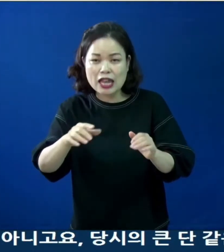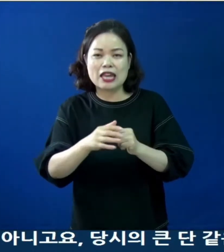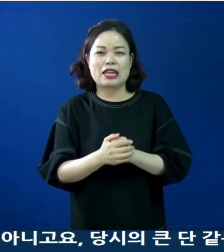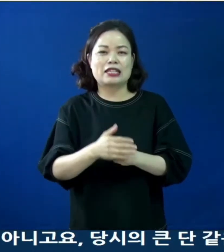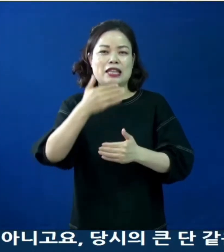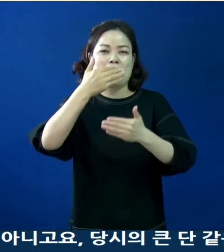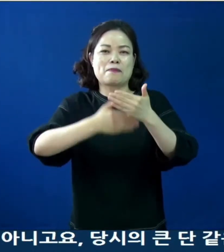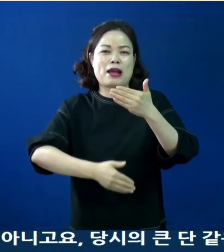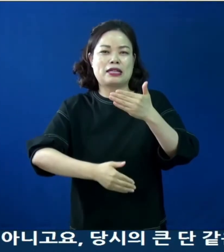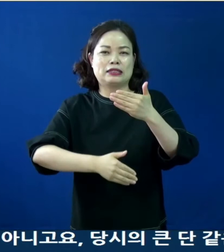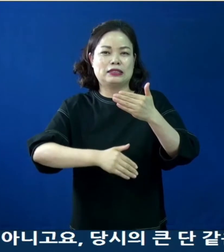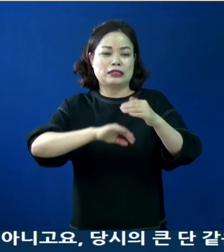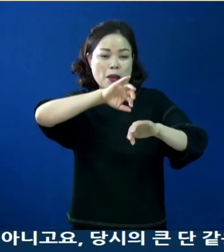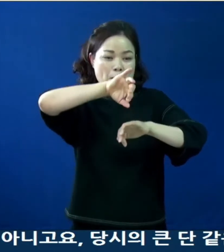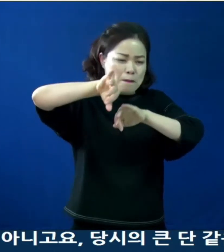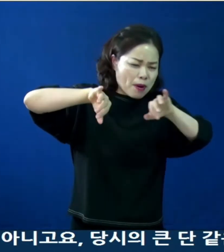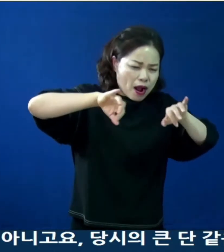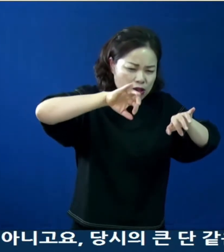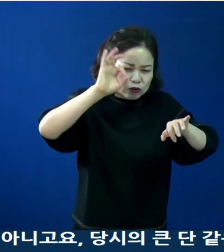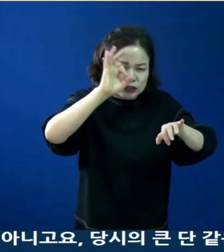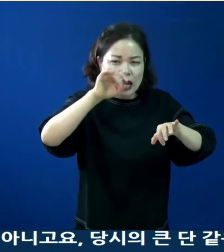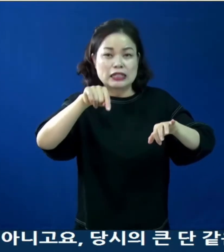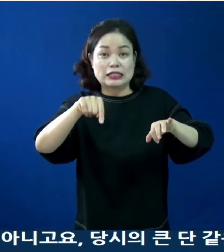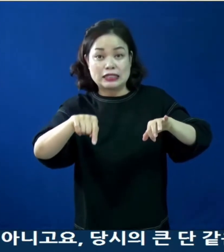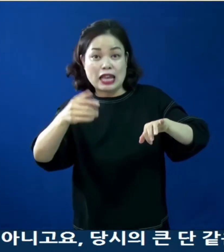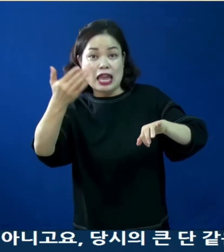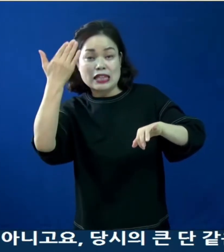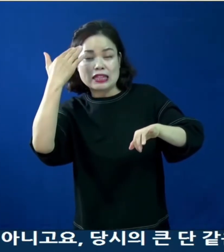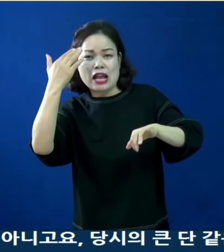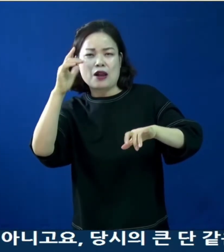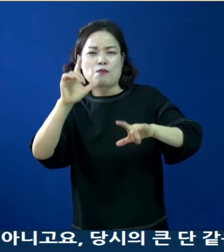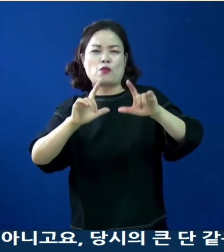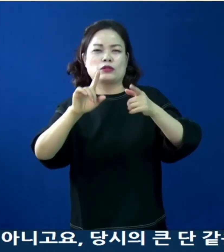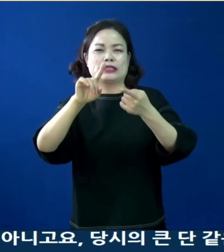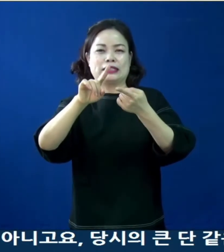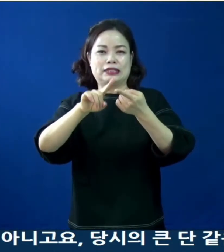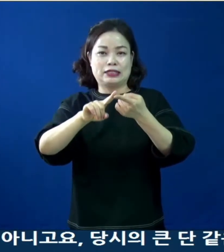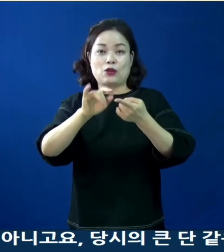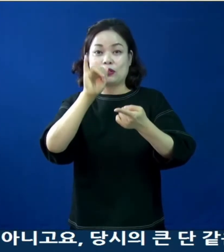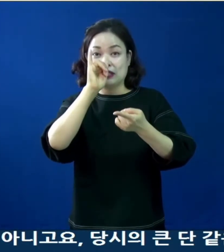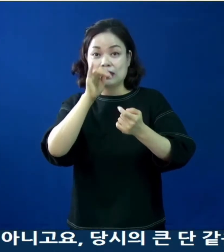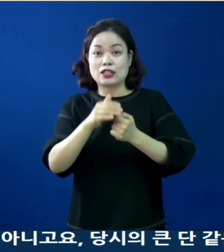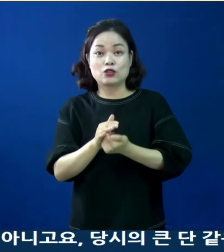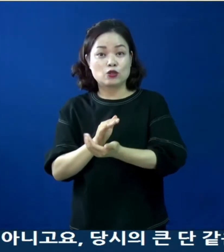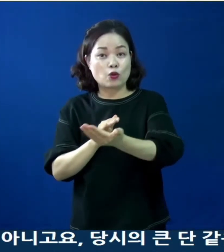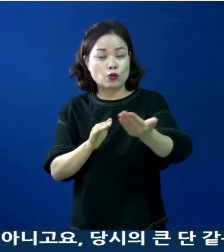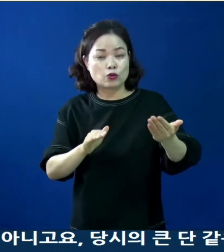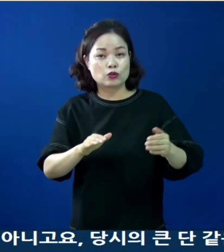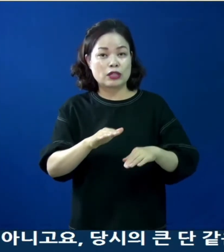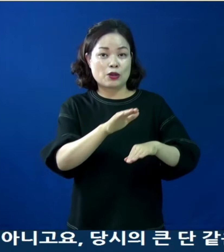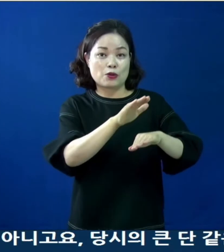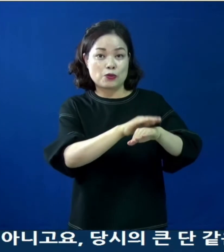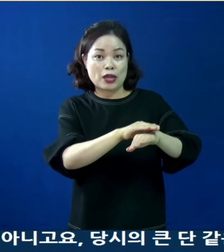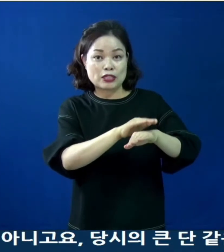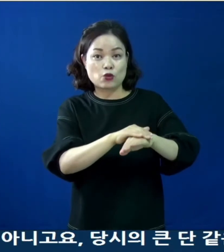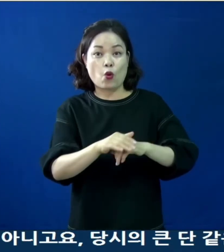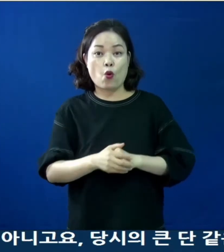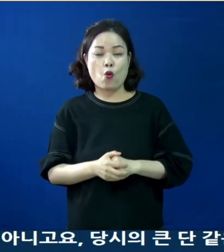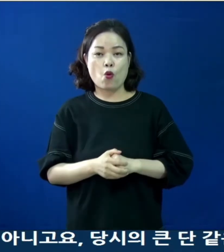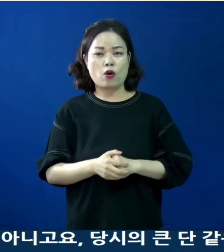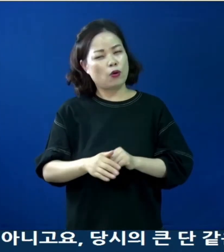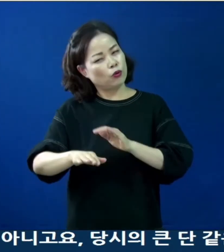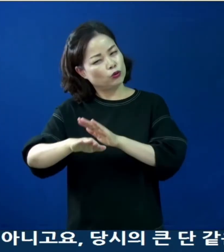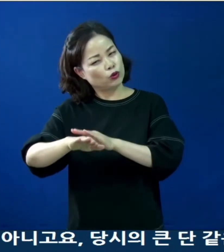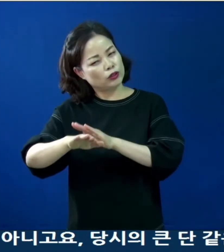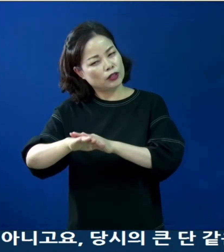유적지가 발굴된 부분만 옛날 모습으로 복원한 겁니다. 여러분 왼쪽